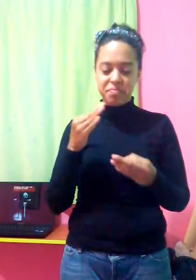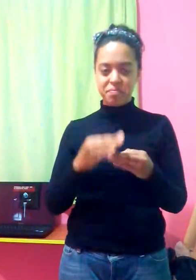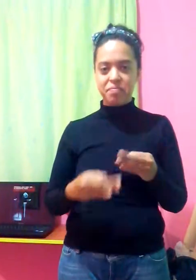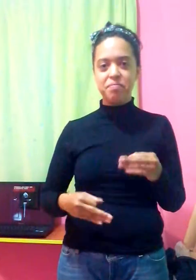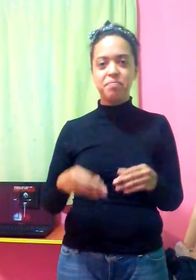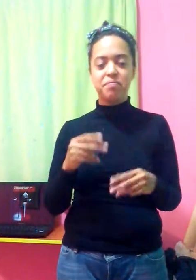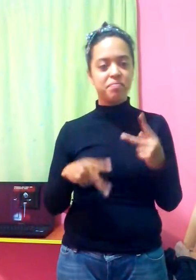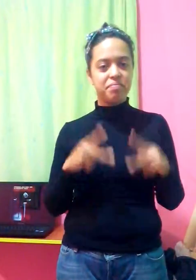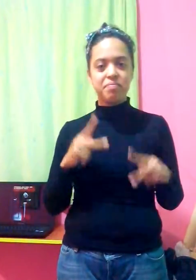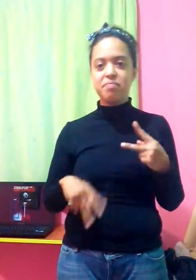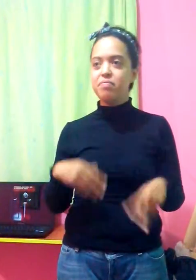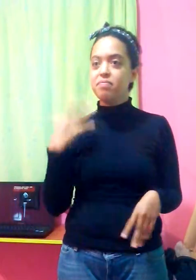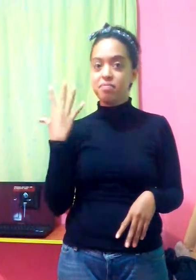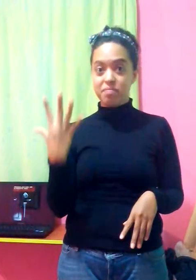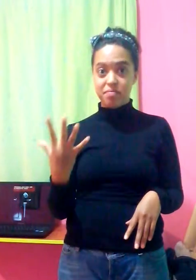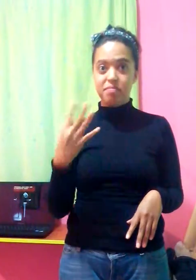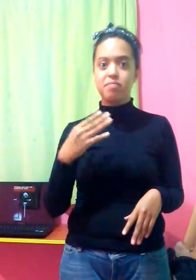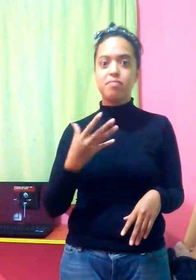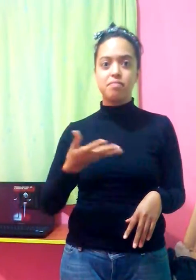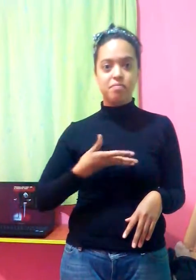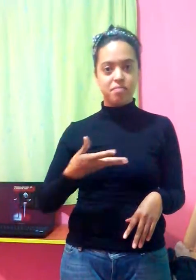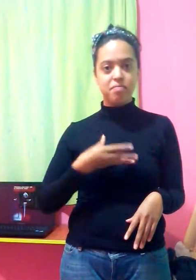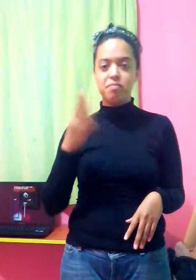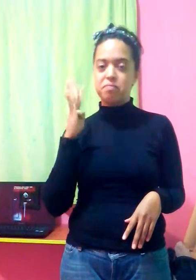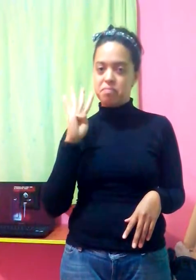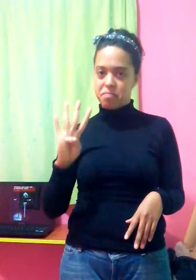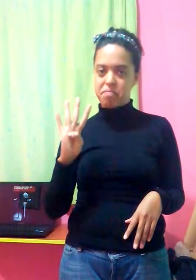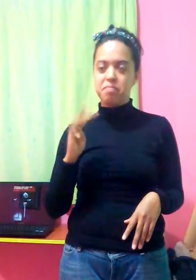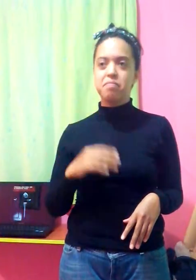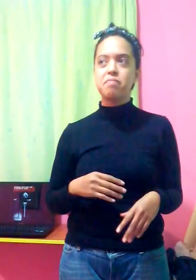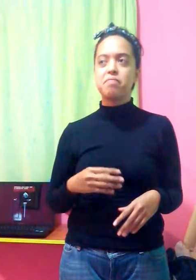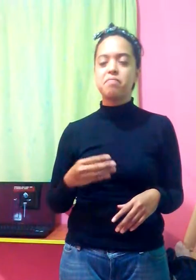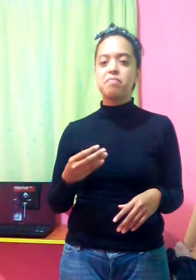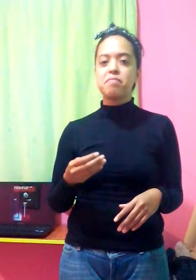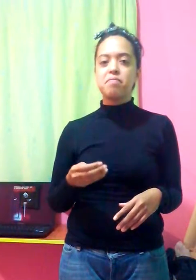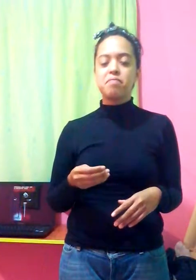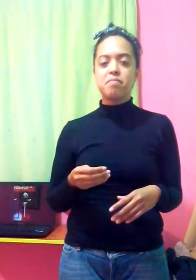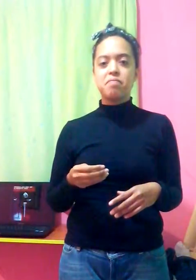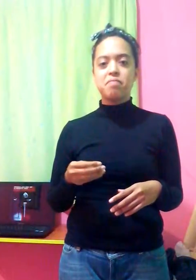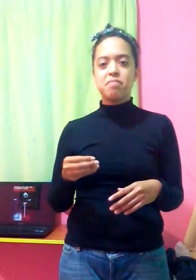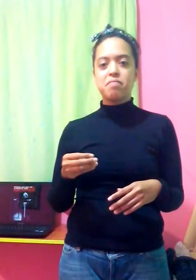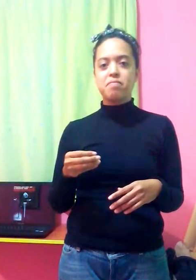tengo cuatro, sálgase feliz. Y dile: sácame. Nada de tacos hediondos, no, llévame.